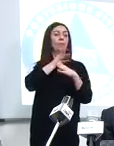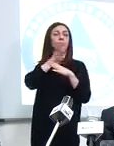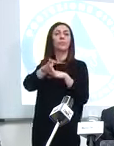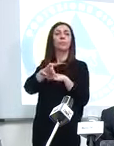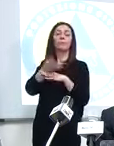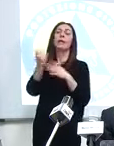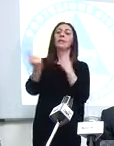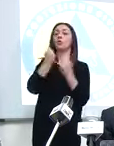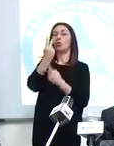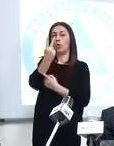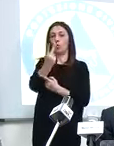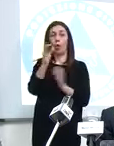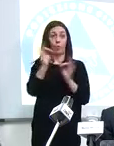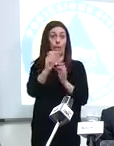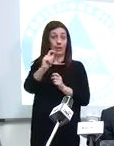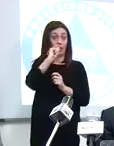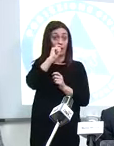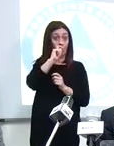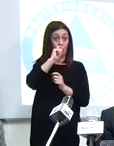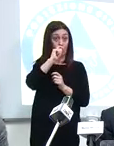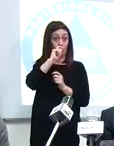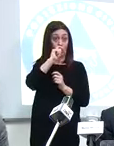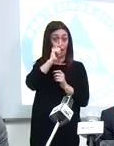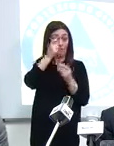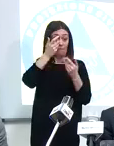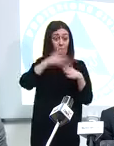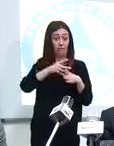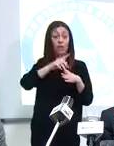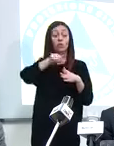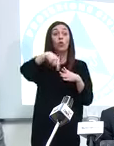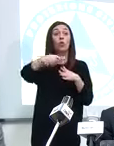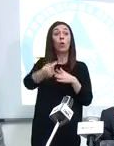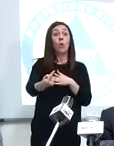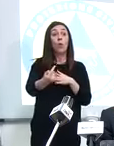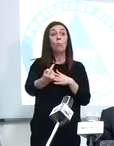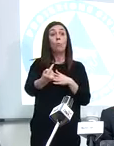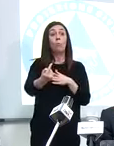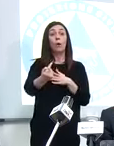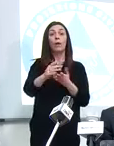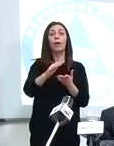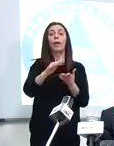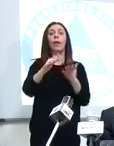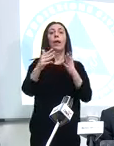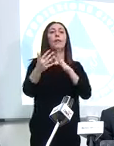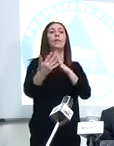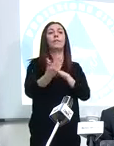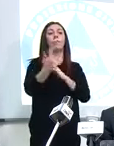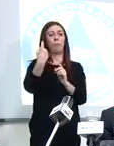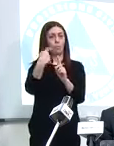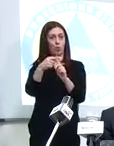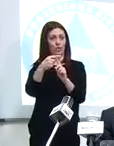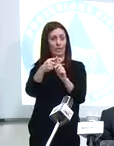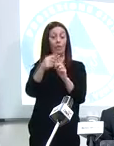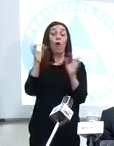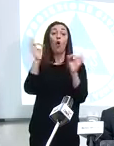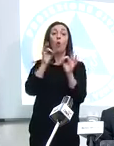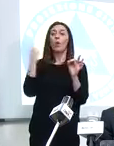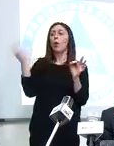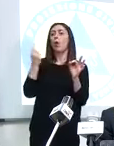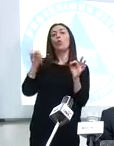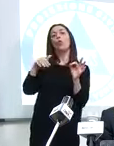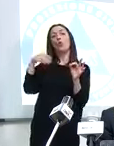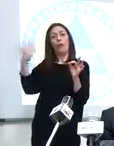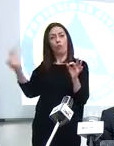positivizzano dopo il tampone o si beccano il Covid da chi viene da fuori, può essere l'operatore o un visitatore. Sì, ma